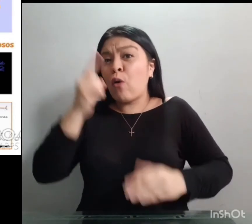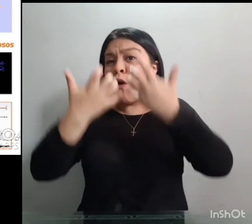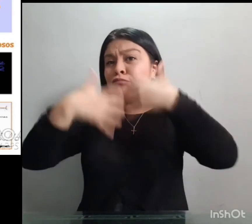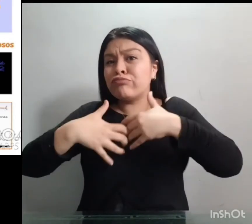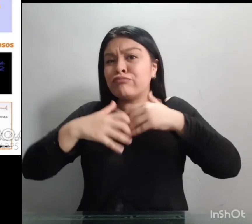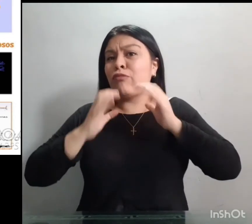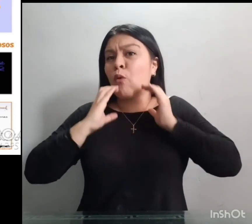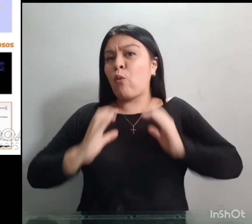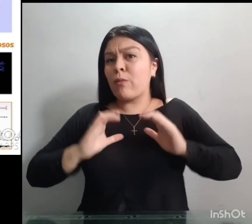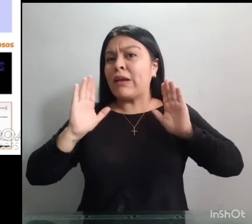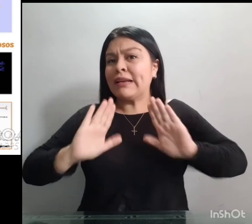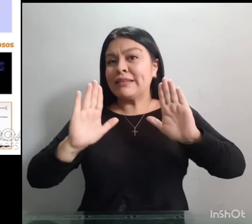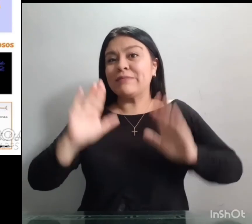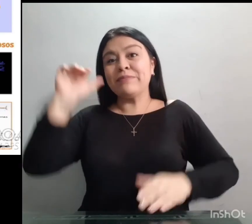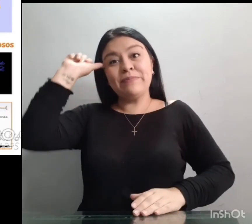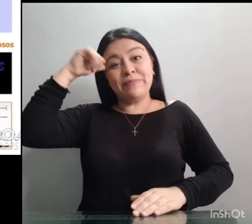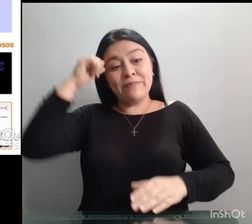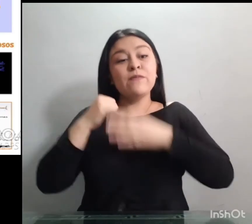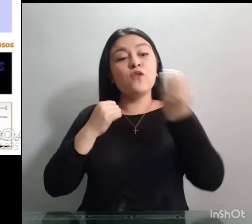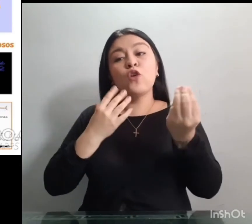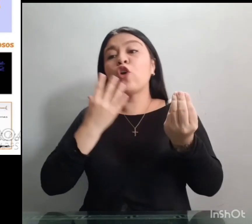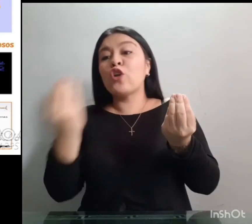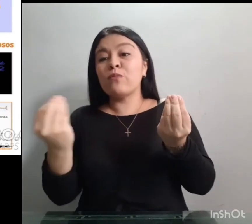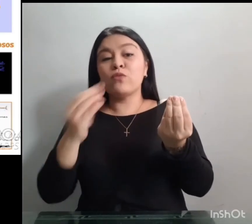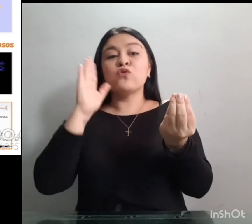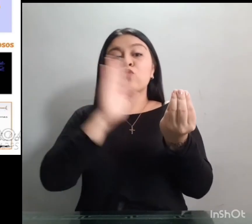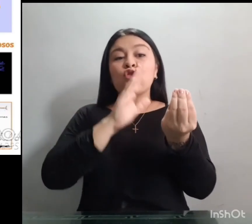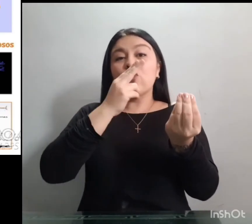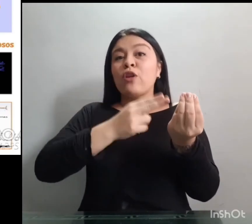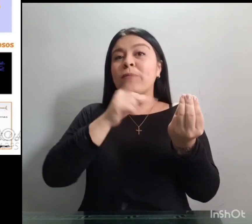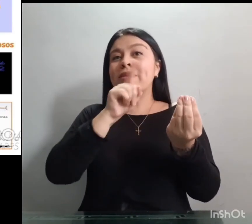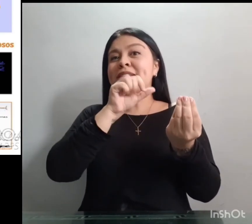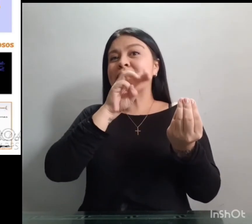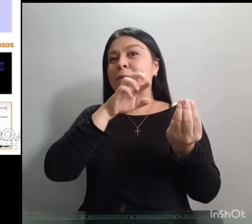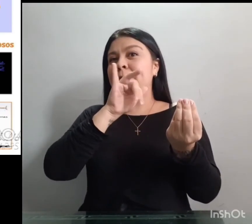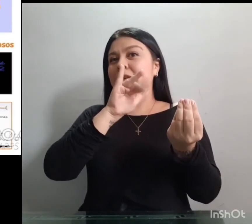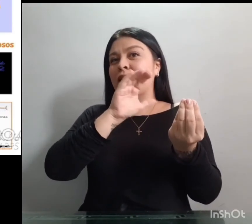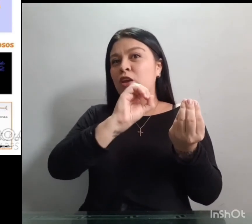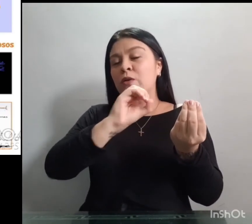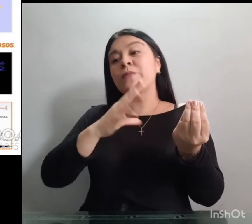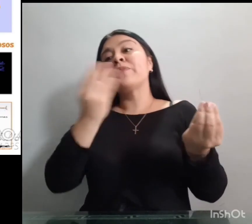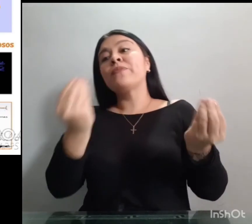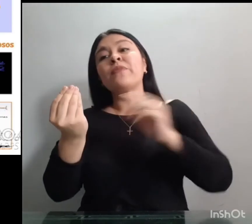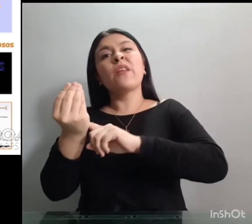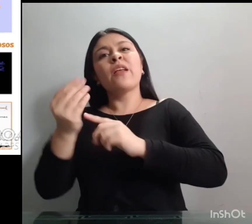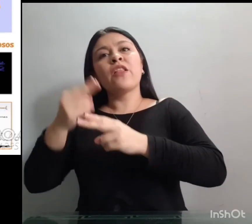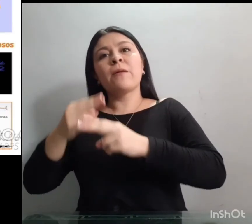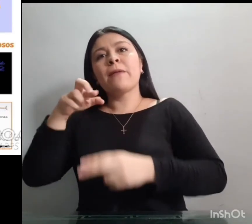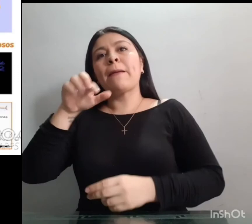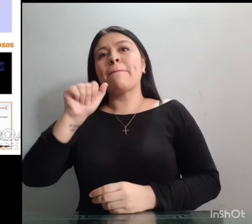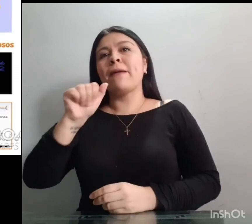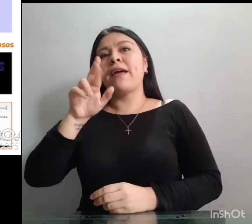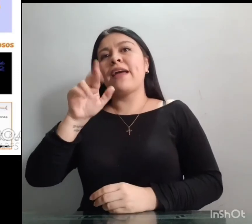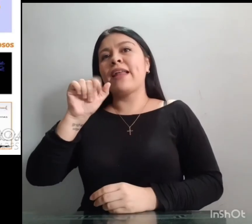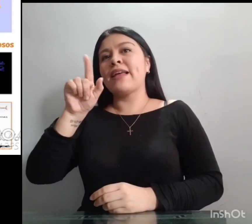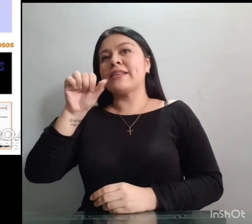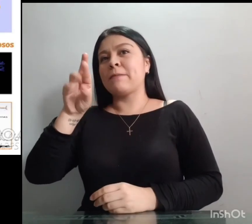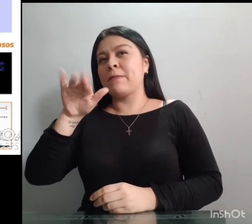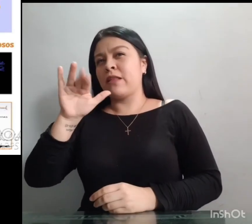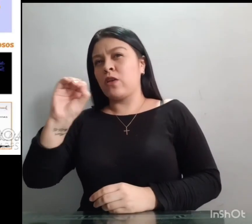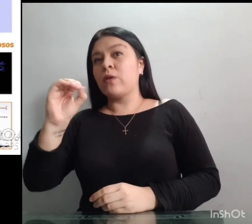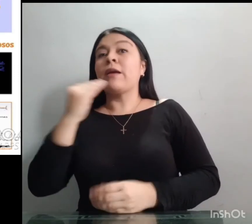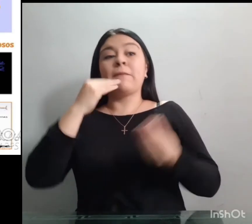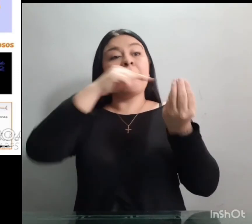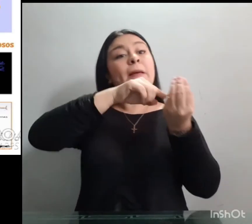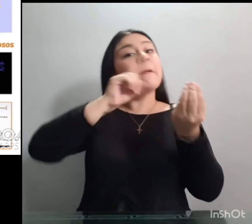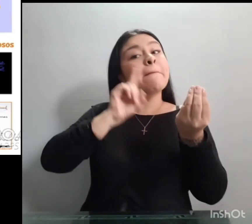en sistema simpático y parasimpático, que tienen funciones opuestas. Es decir, si el simpático da la orden de que